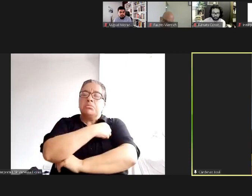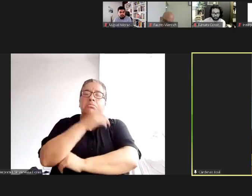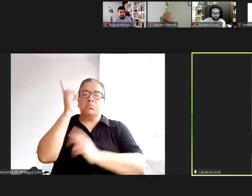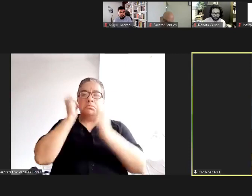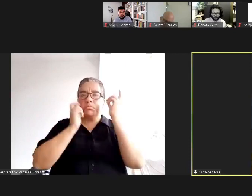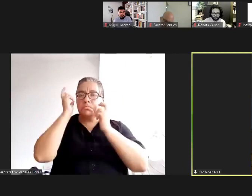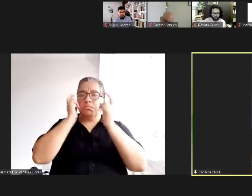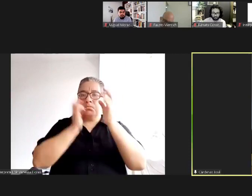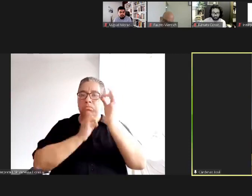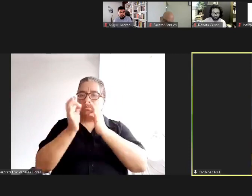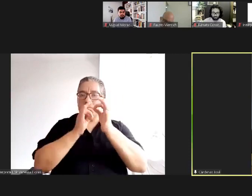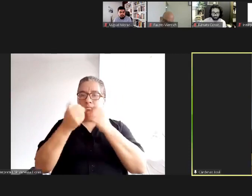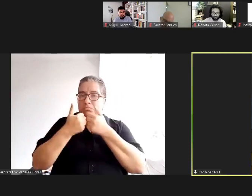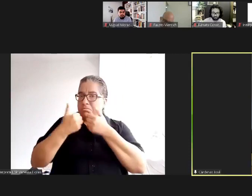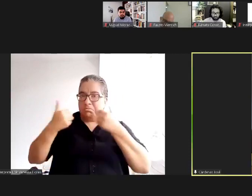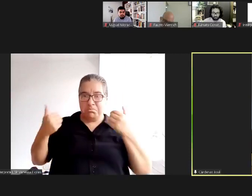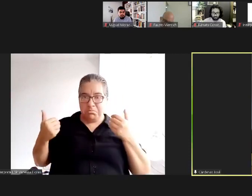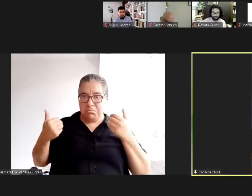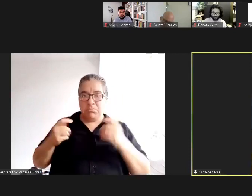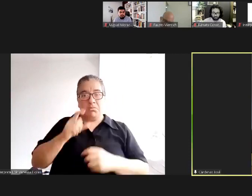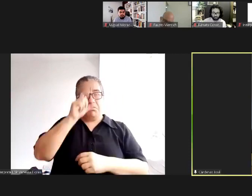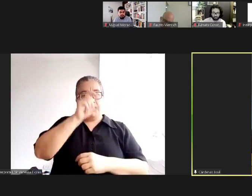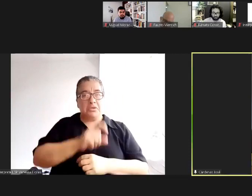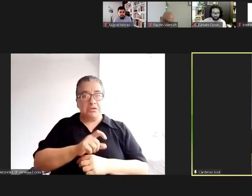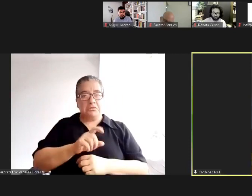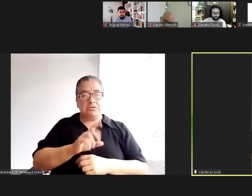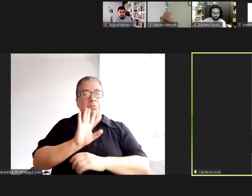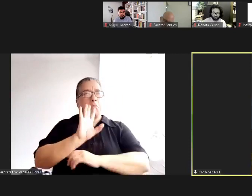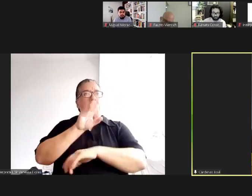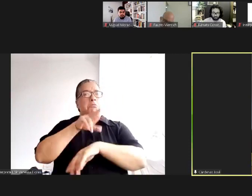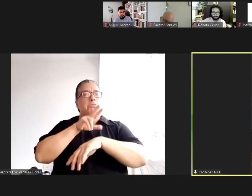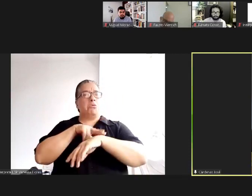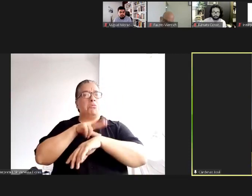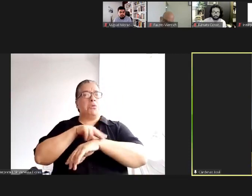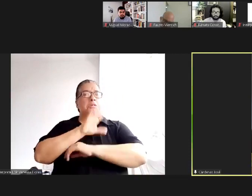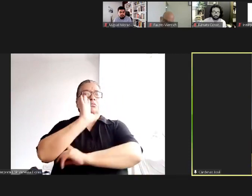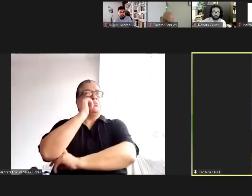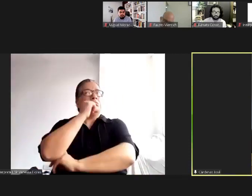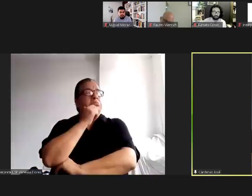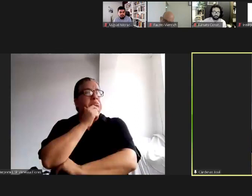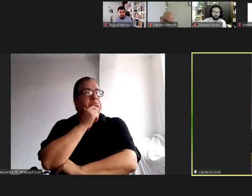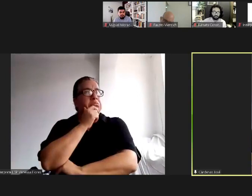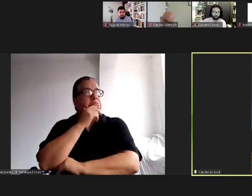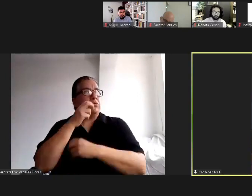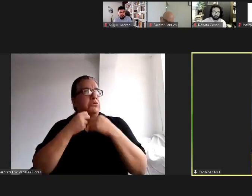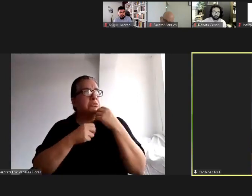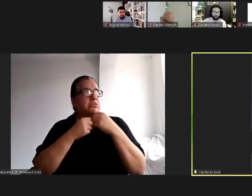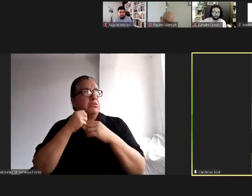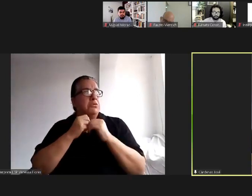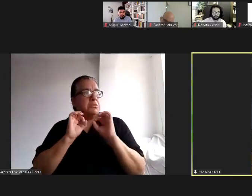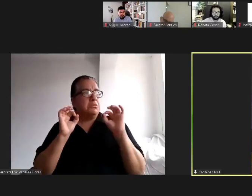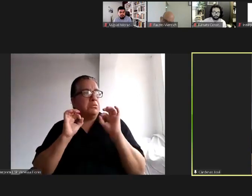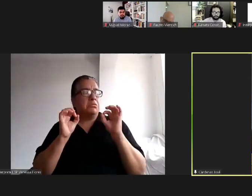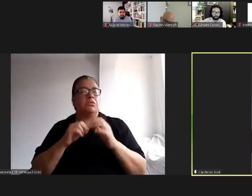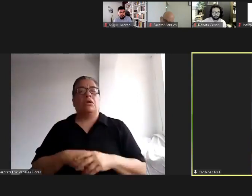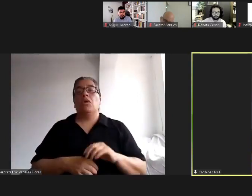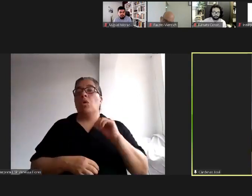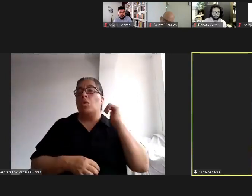contenido audiodescrito y la persona que está al costado, que digamos que es una persona con discapacidad